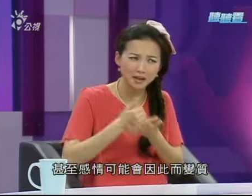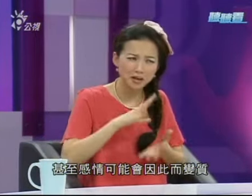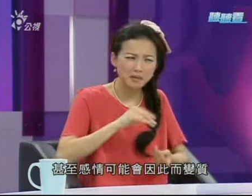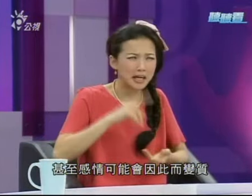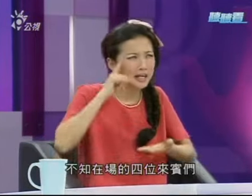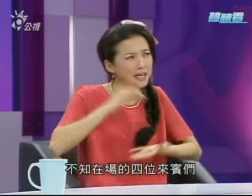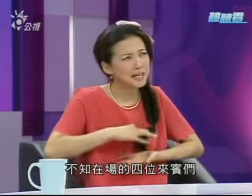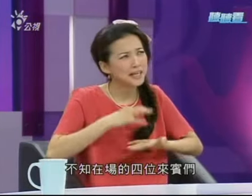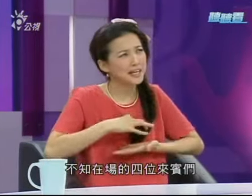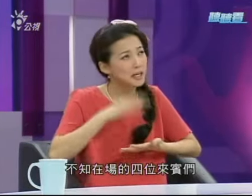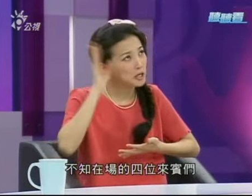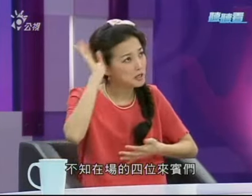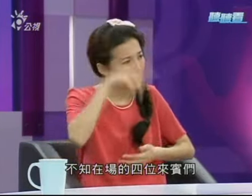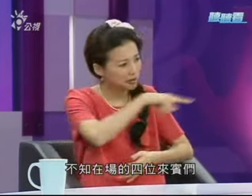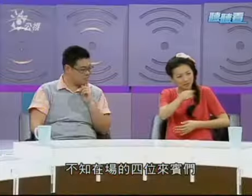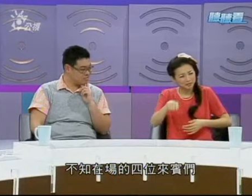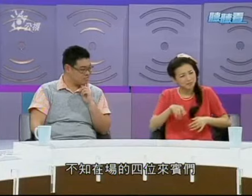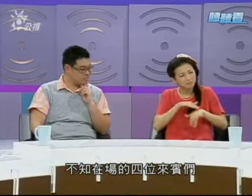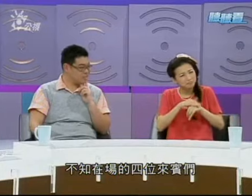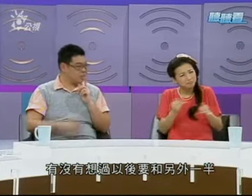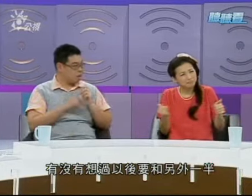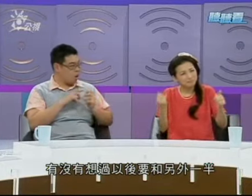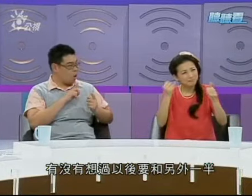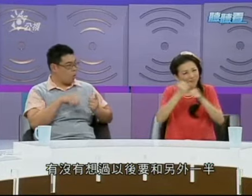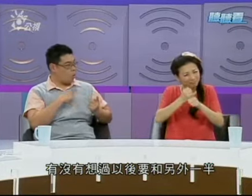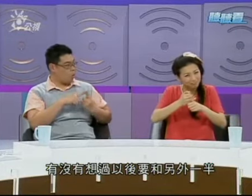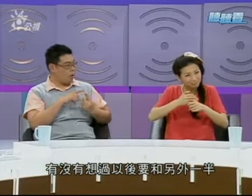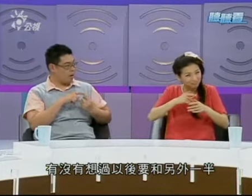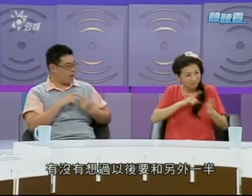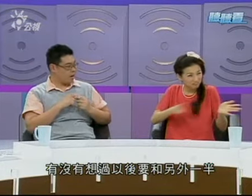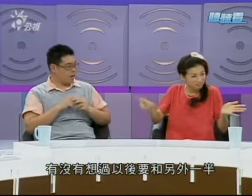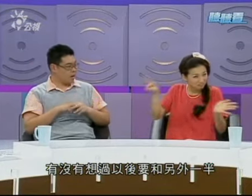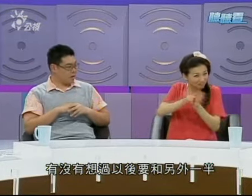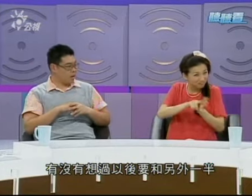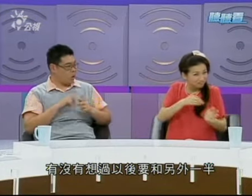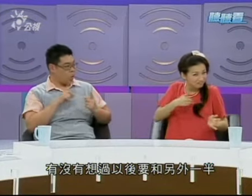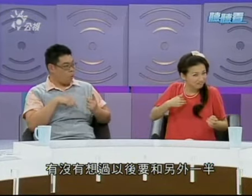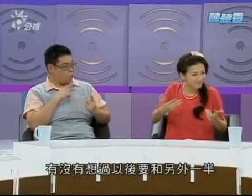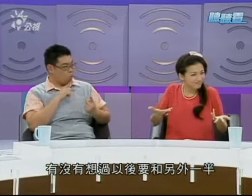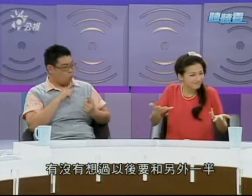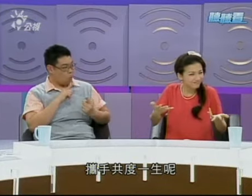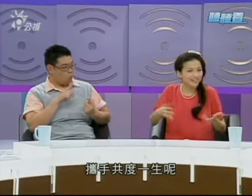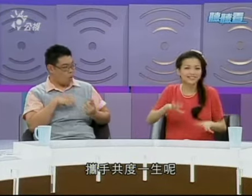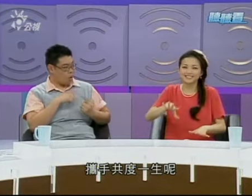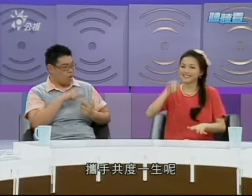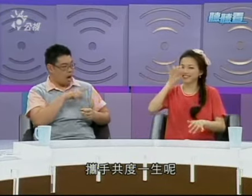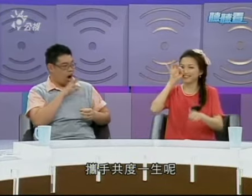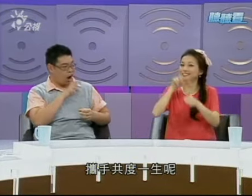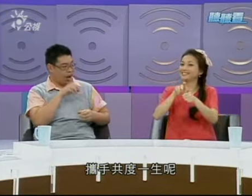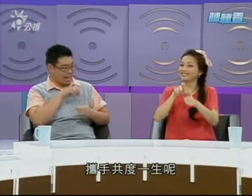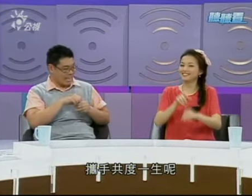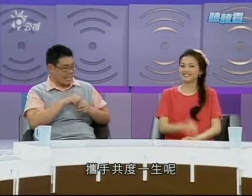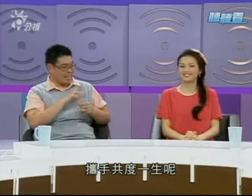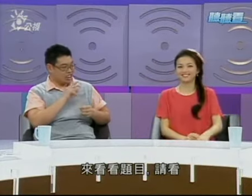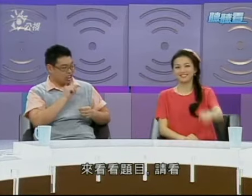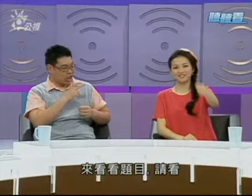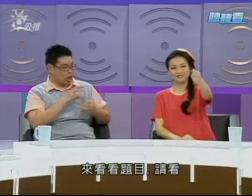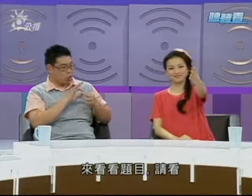不知在场的四位来宾们有没有想过以后要和另外一半洗手共度一生呢来看看题目